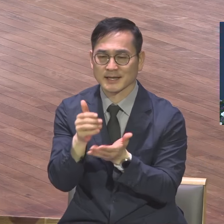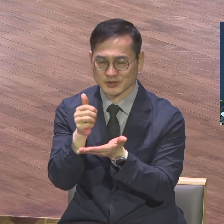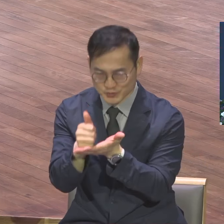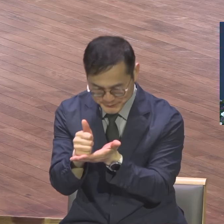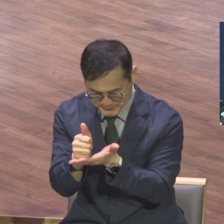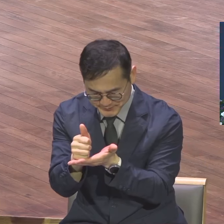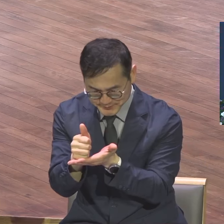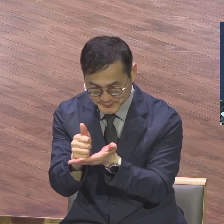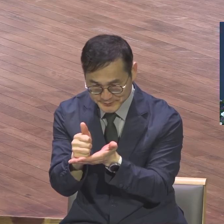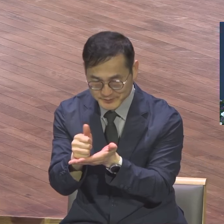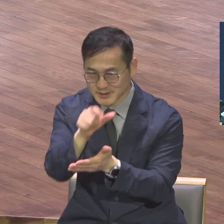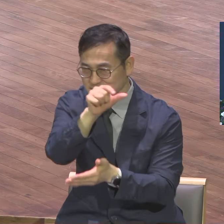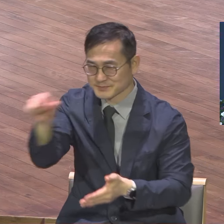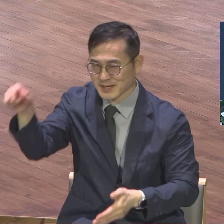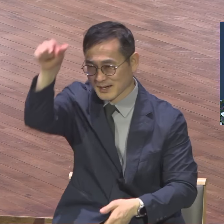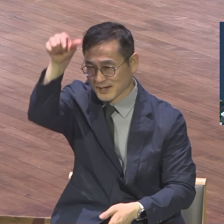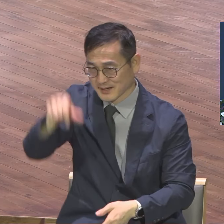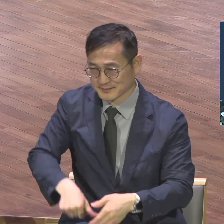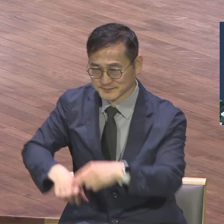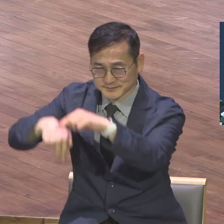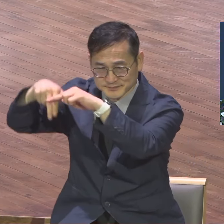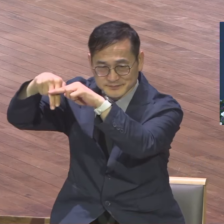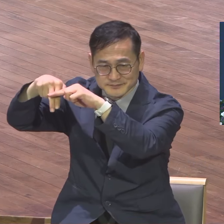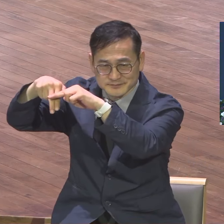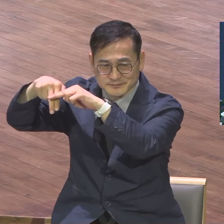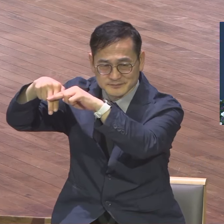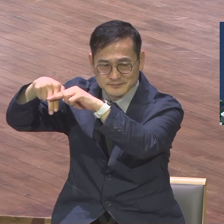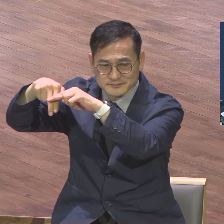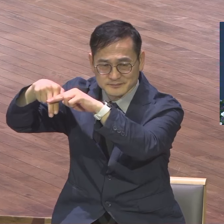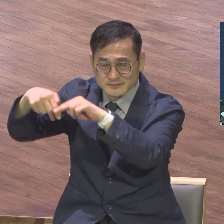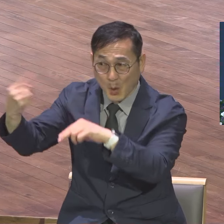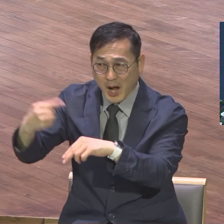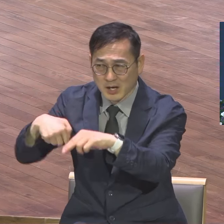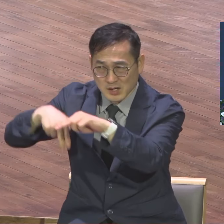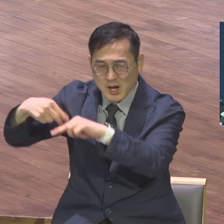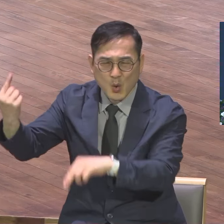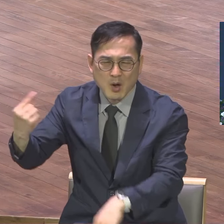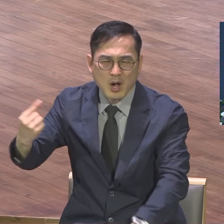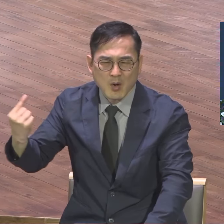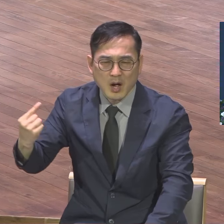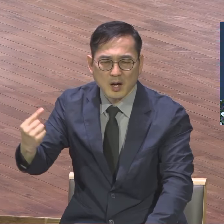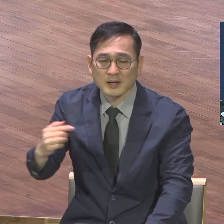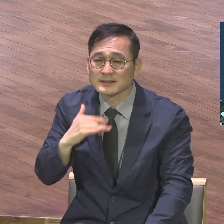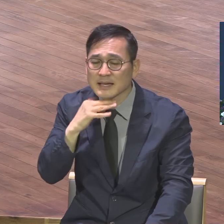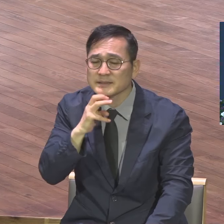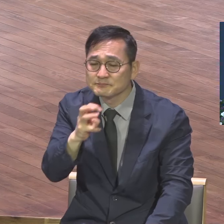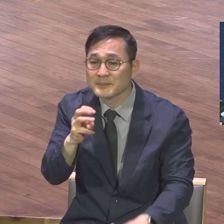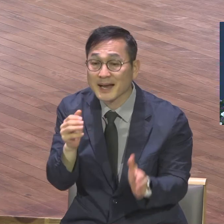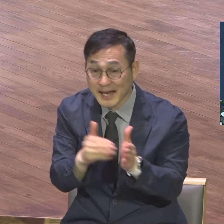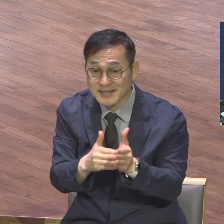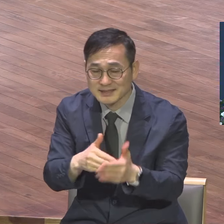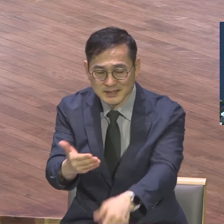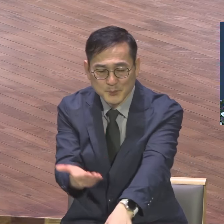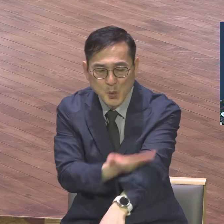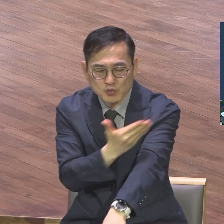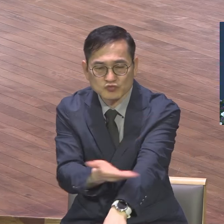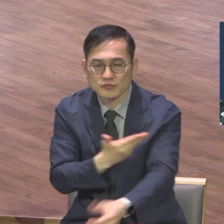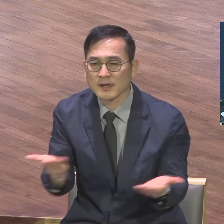예수님께서 십자가를 지기 위해서 이제는 마지막이에요. 예수님이 서른 살까지 목수